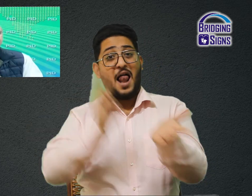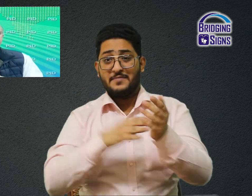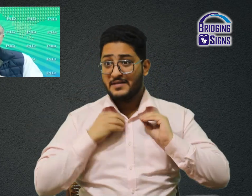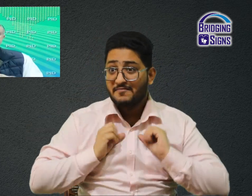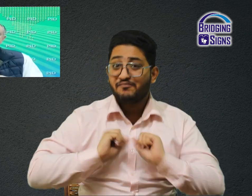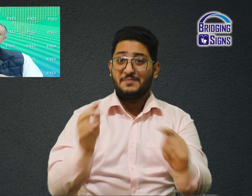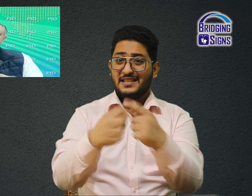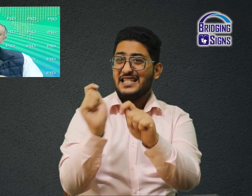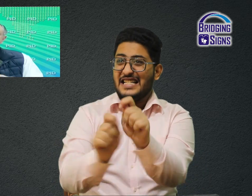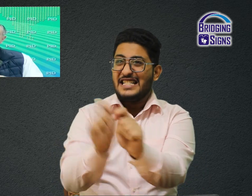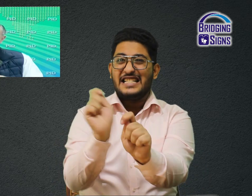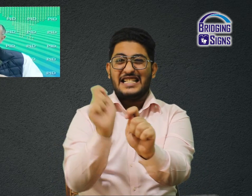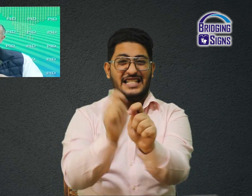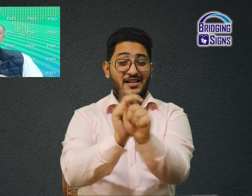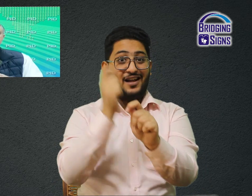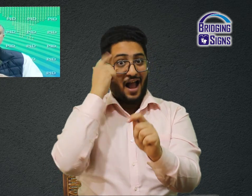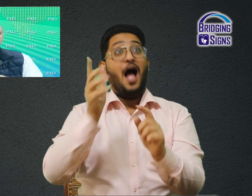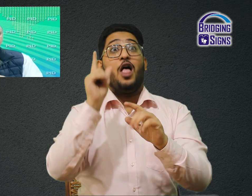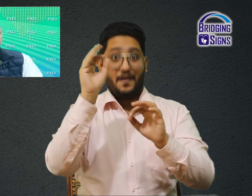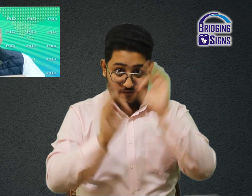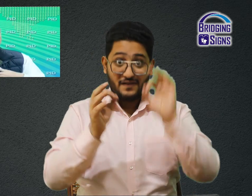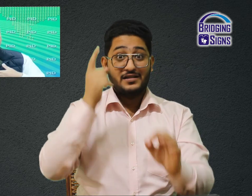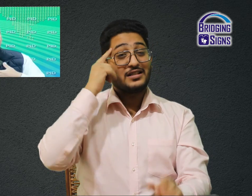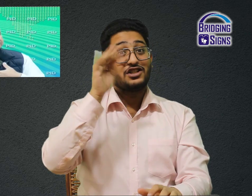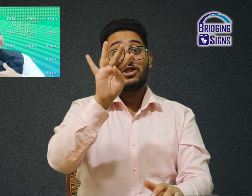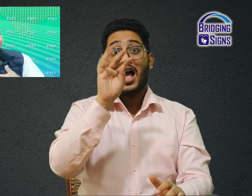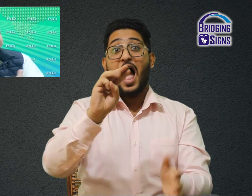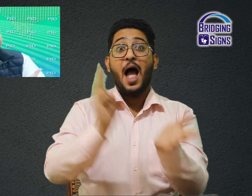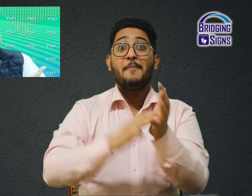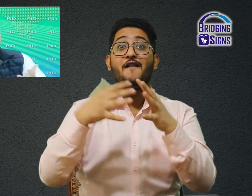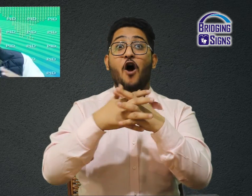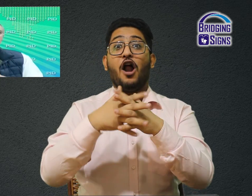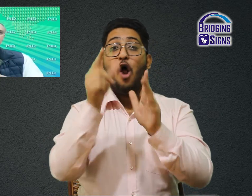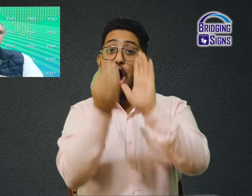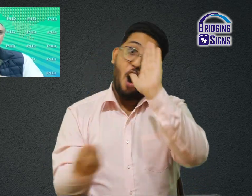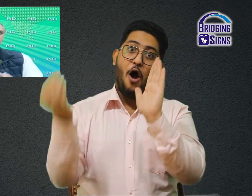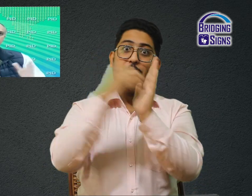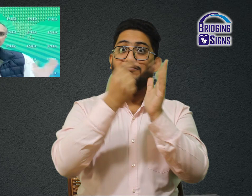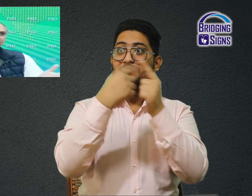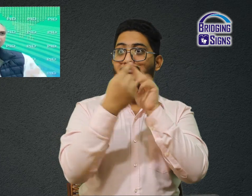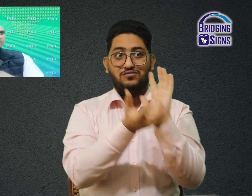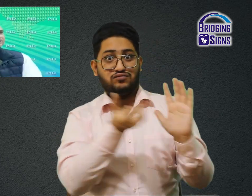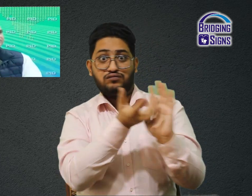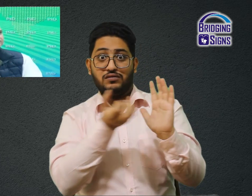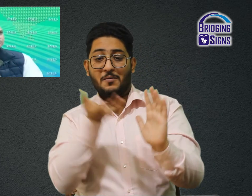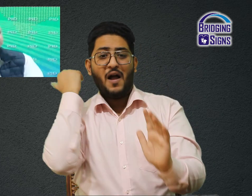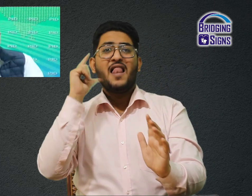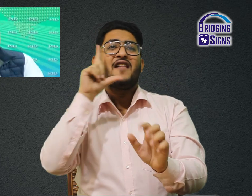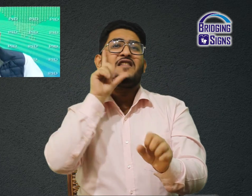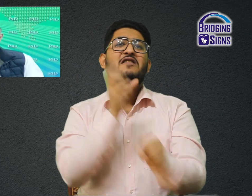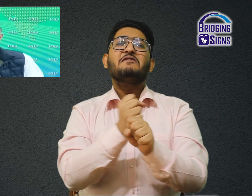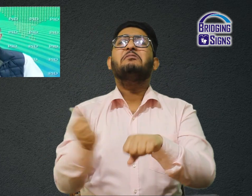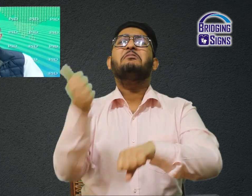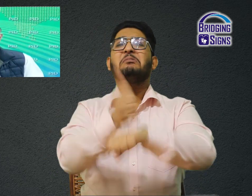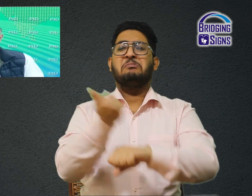हैं जिसकी वजह से तकरीबन 4,450 मेगावाट हम लोग सिस्टम में निकाल सकते हैं। पहले मुस्लिम लीग नून की जिस वक्त हुकूमत